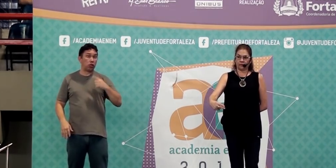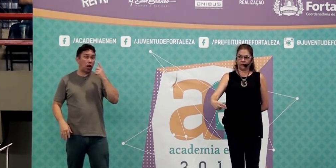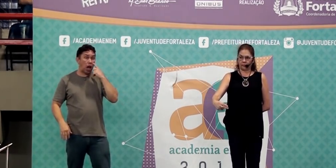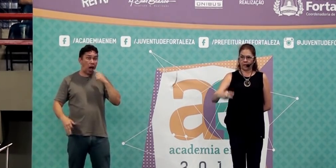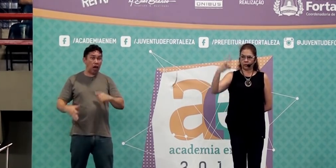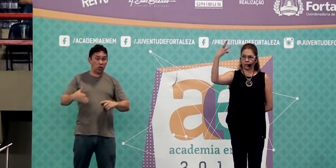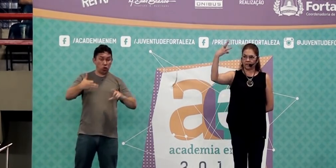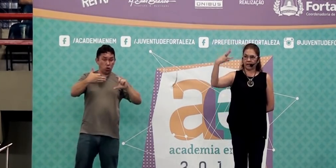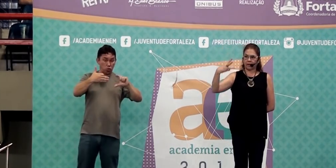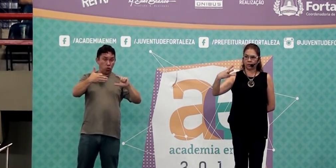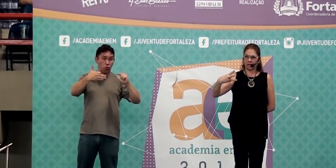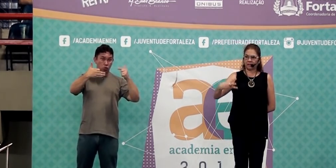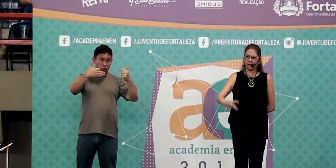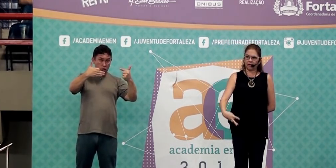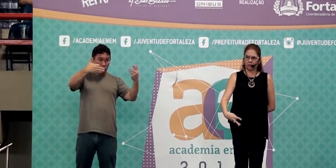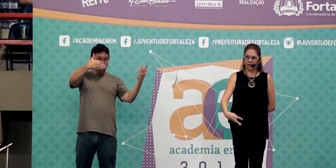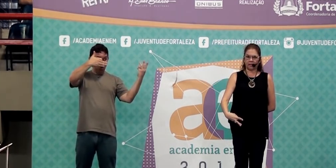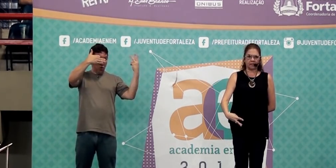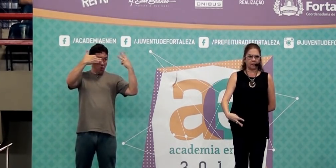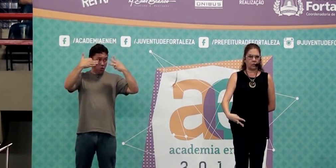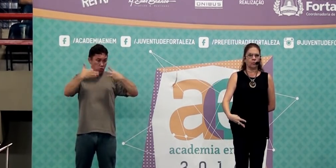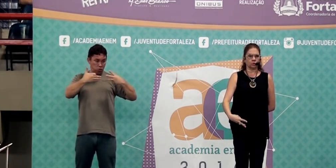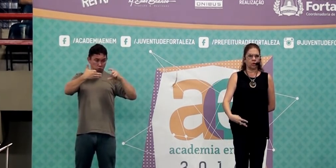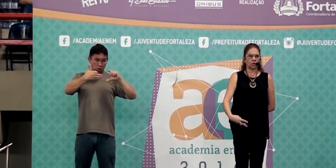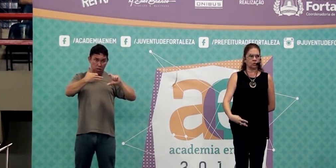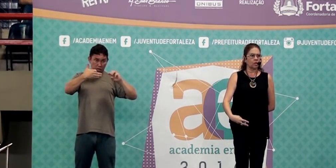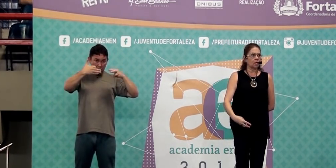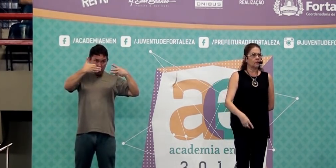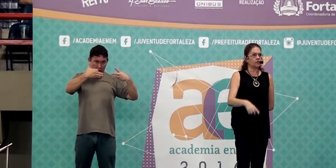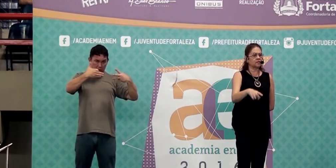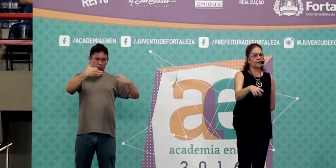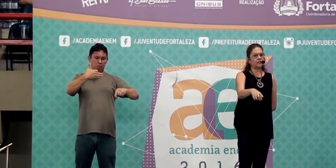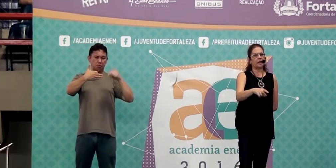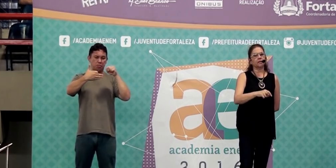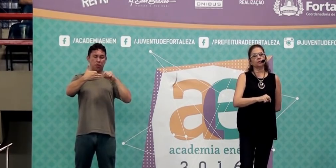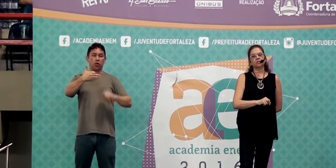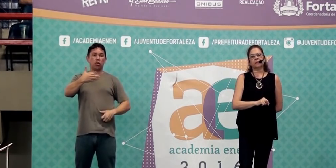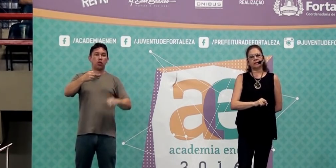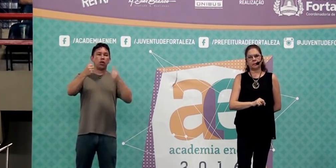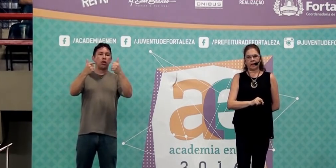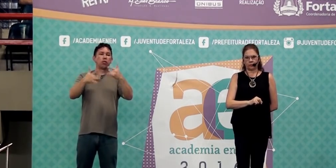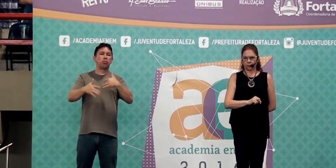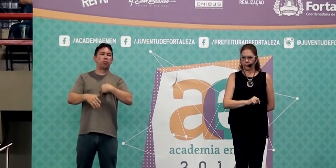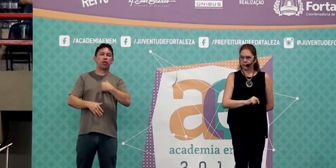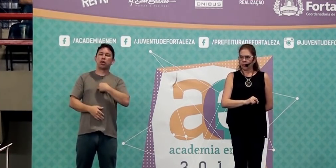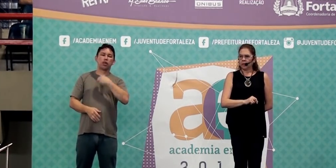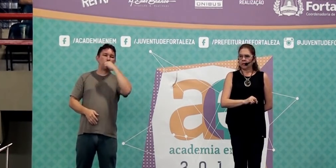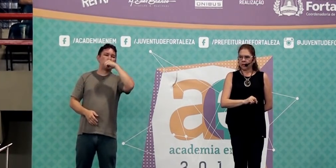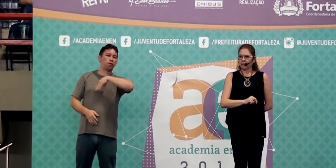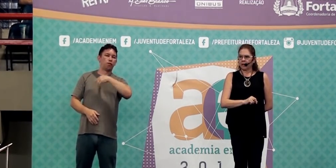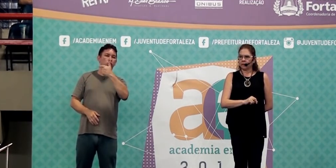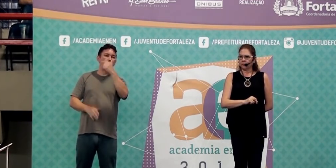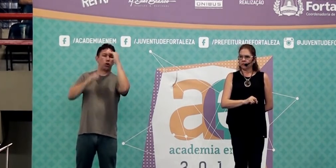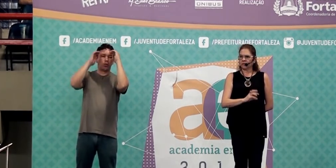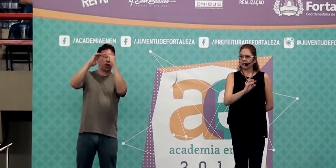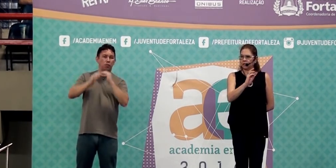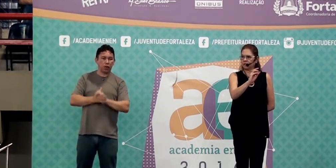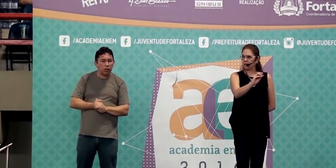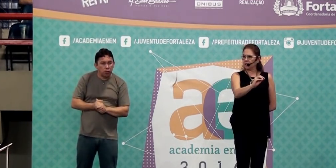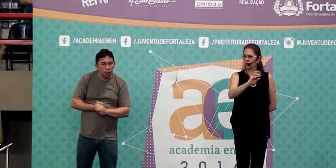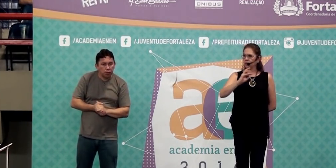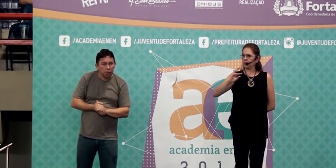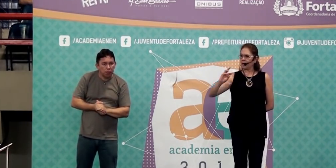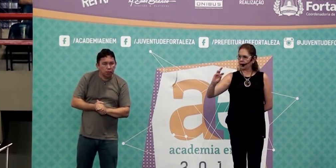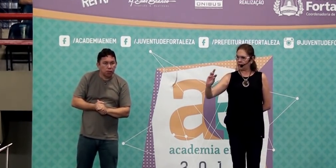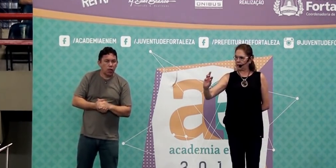do desenvolvimento, que será o terceiro da redação como um todo, você fala do desrespeito. Entenderam? Você